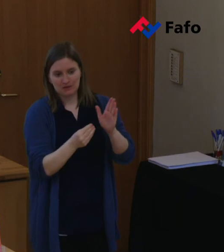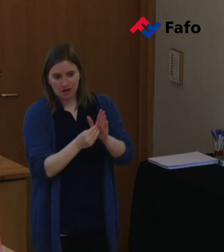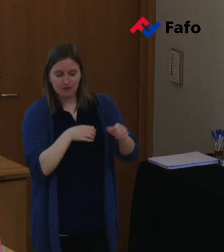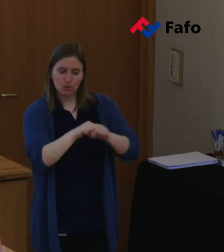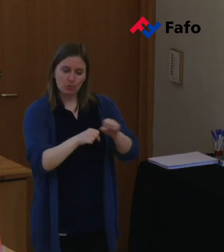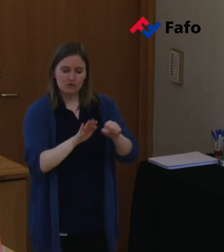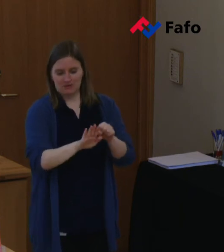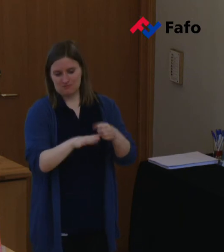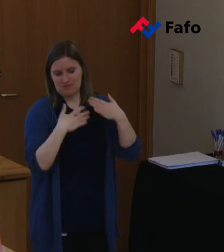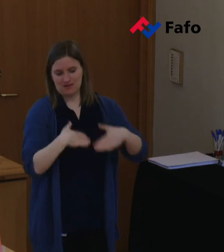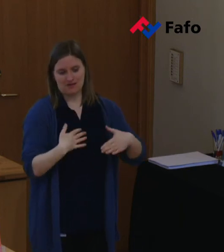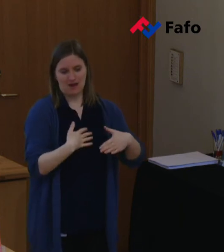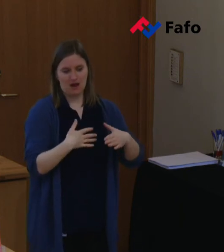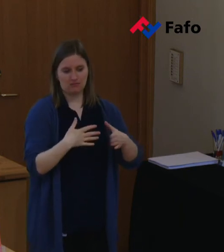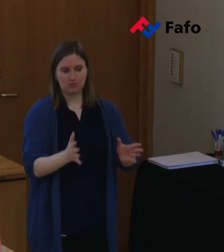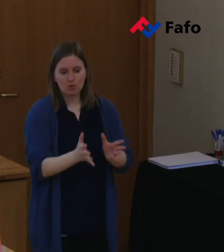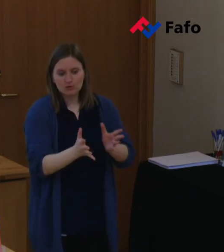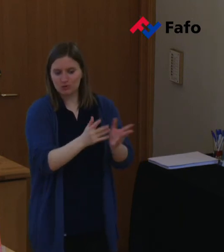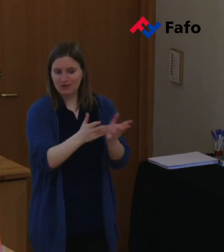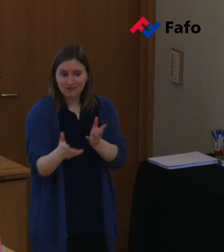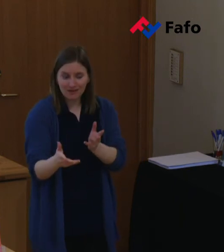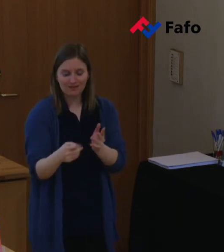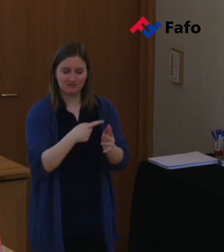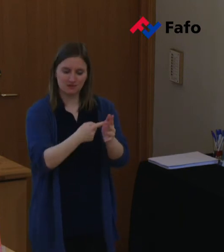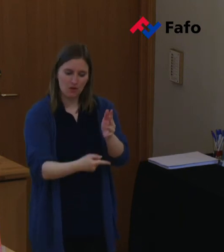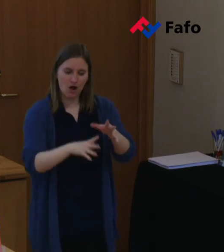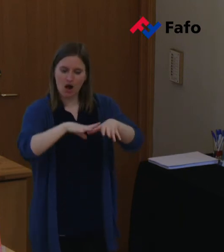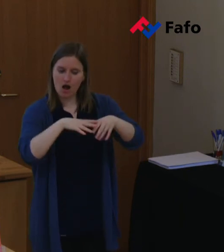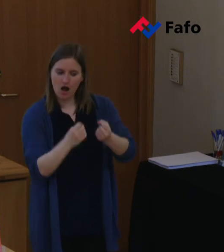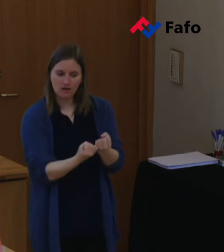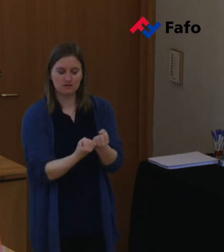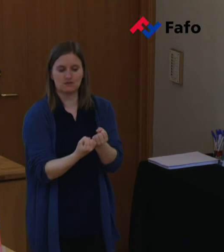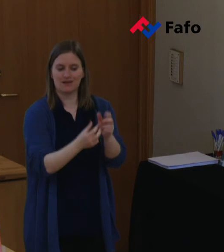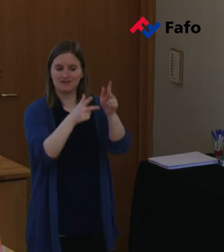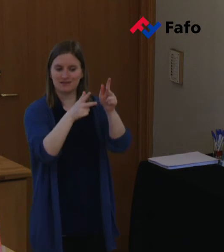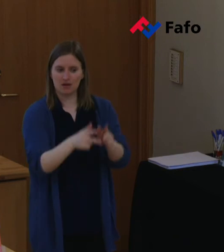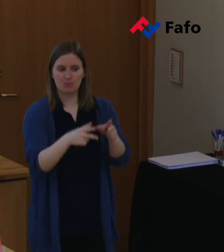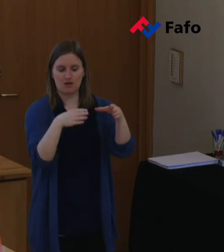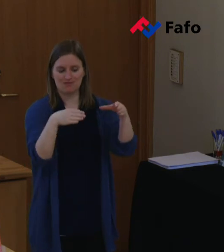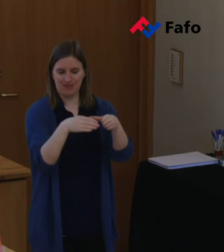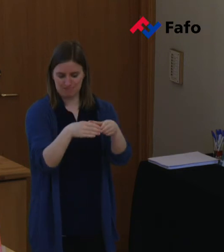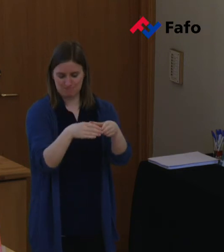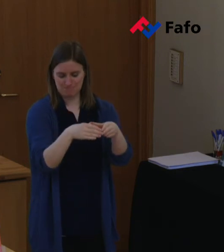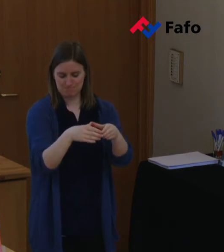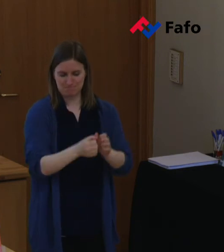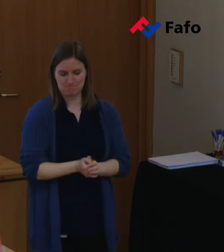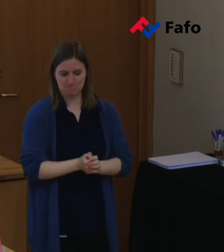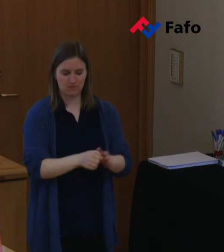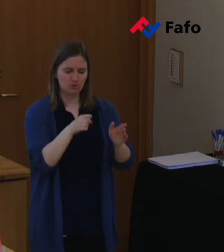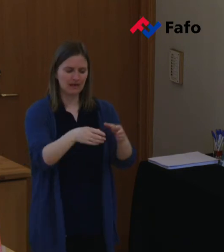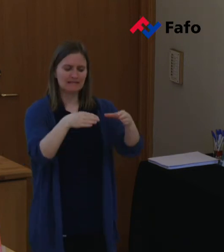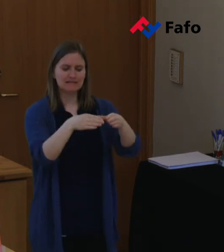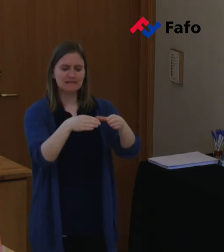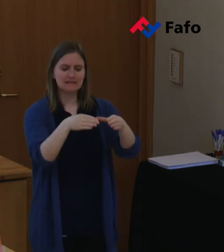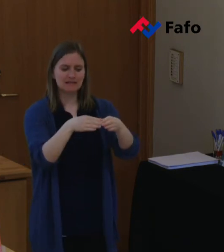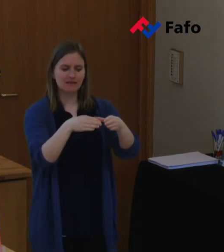kommunens helse- og omsorgstjenester. Alt inne i ett og samme team. Dette teamet skiller seg,